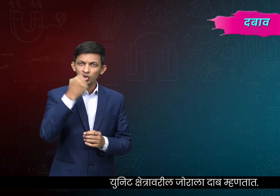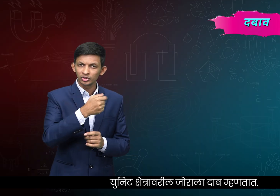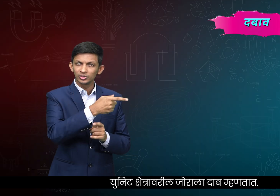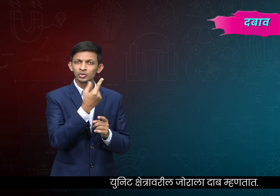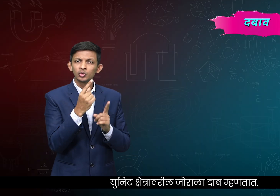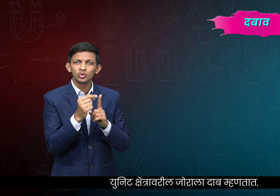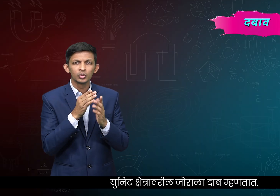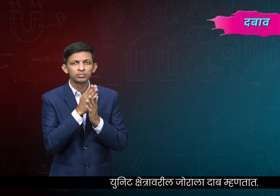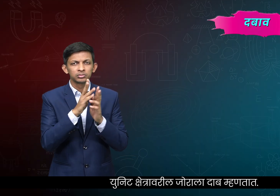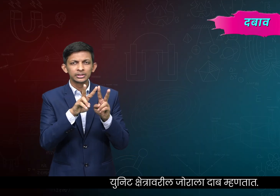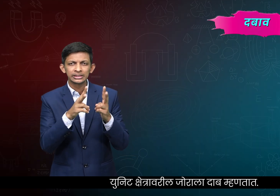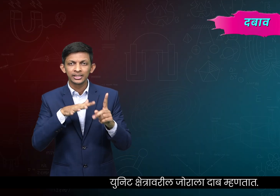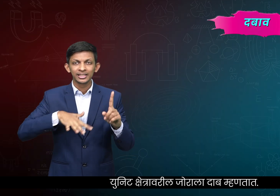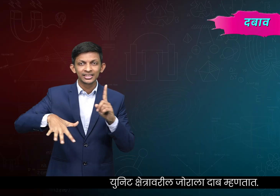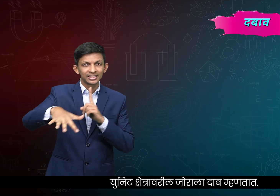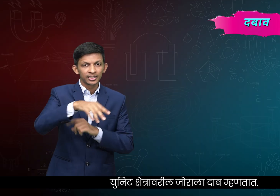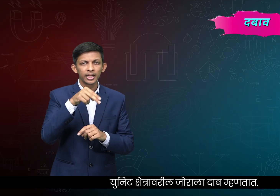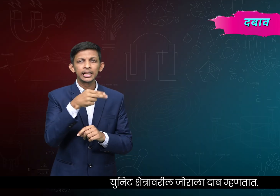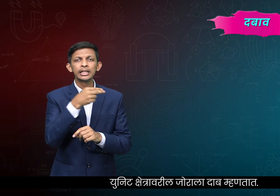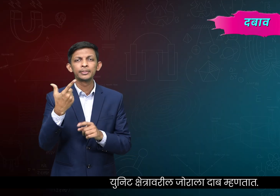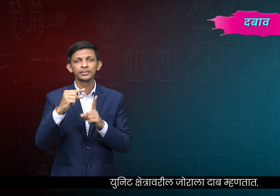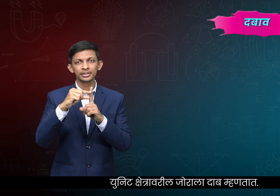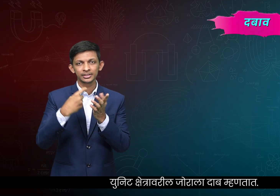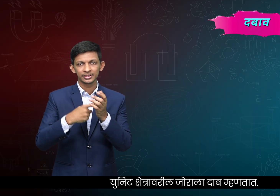युनिट क्षेत्रावरील जोराला दाब असे म्हणतात.